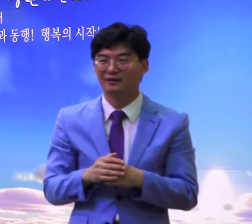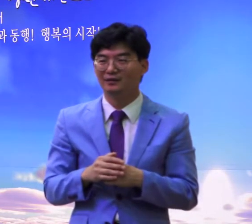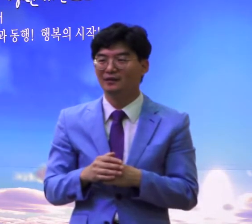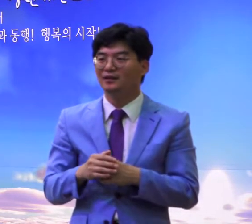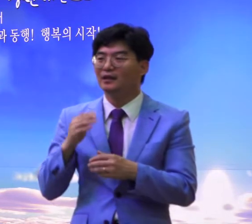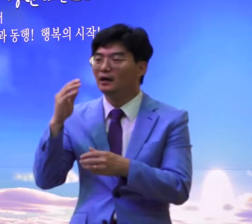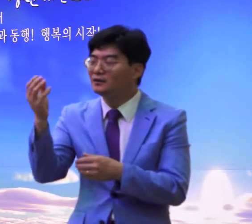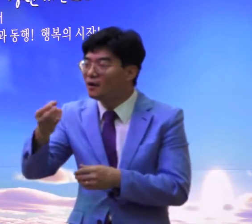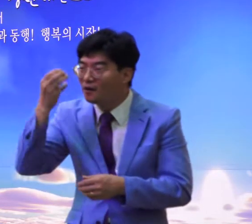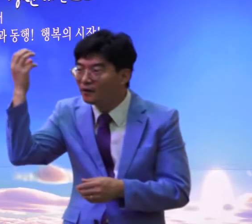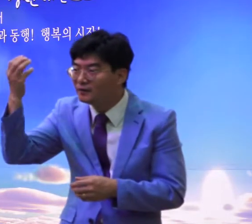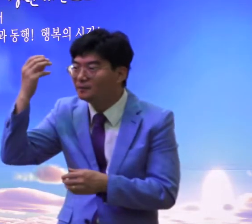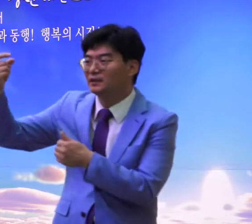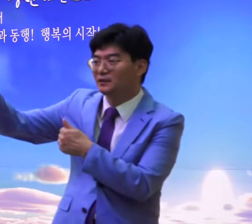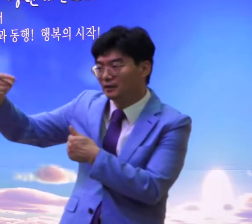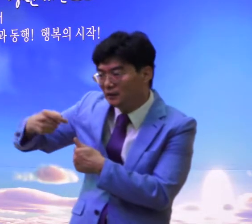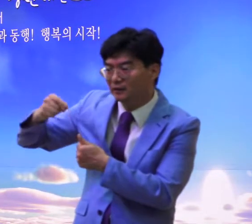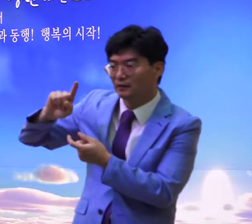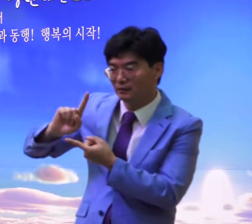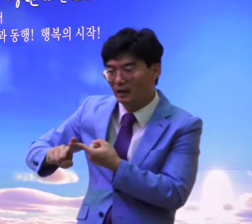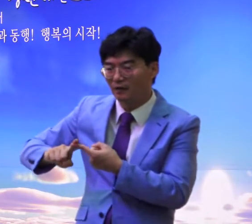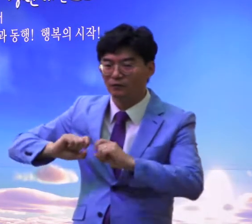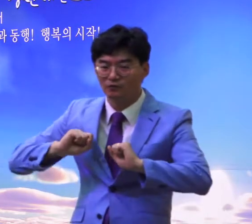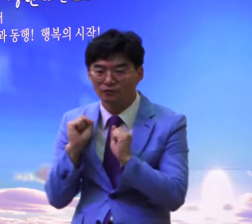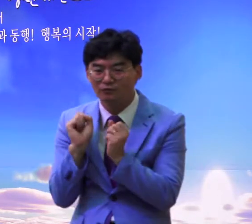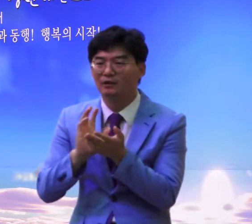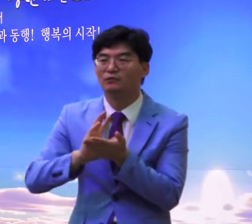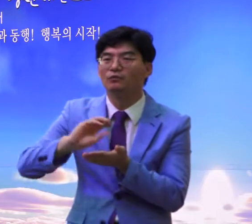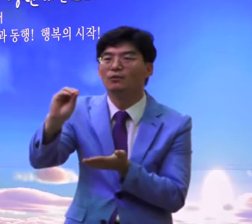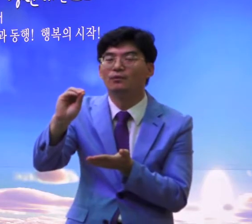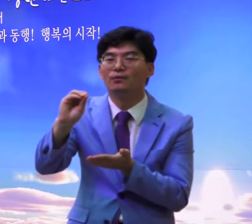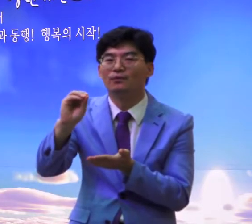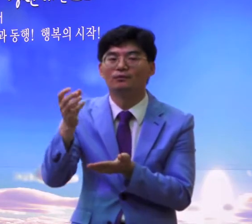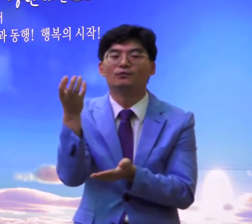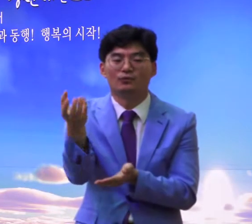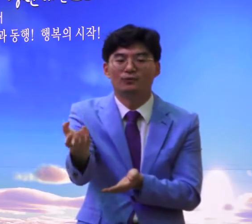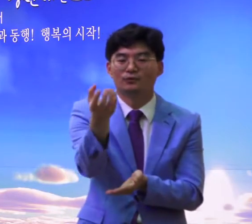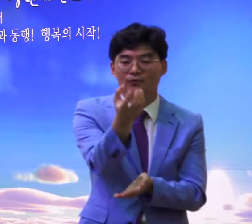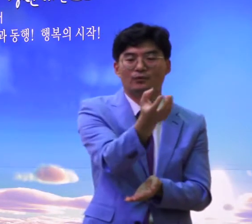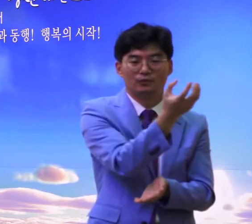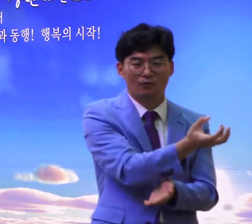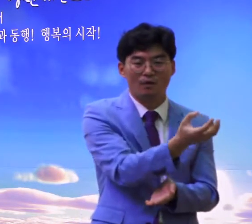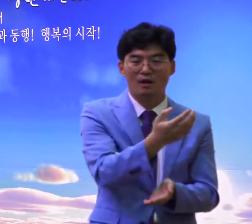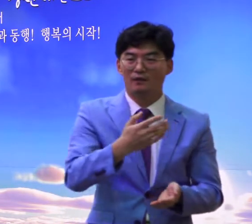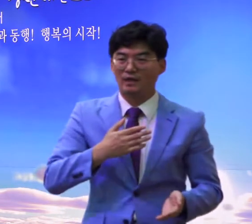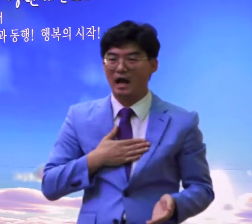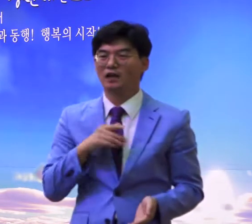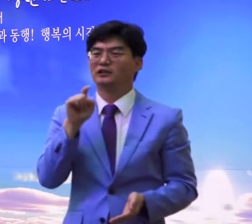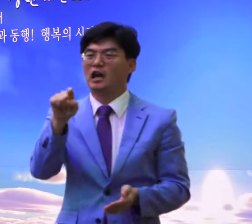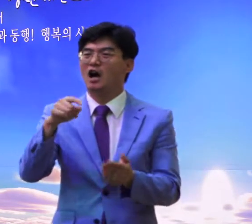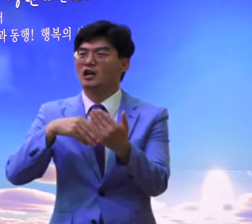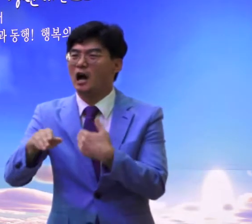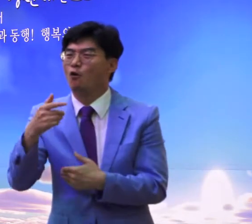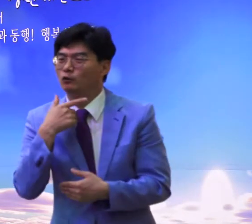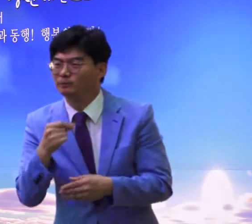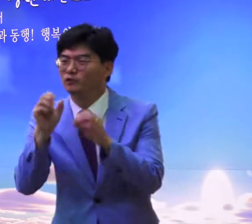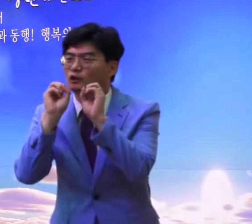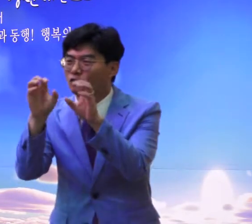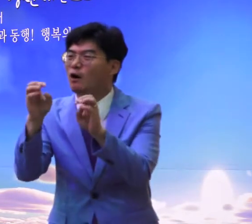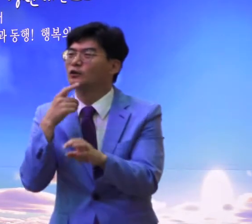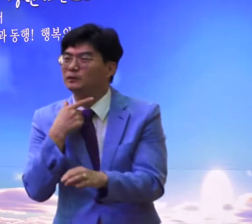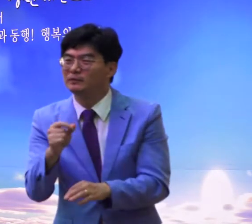길이었습니다. 전혀 알지 못하는, 예측할 수 없는, 예상할 수 없는 그런 길을 바울이 걸어갔는데 그 길을 걸을